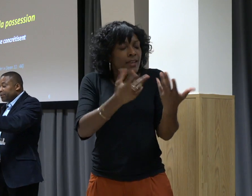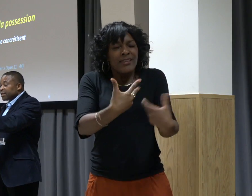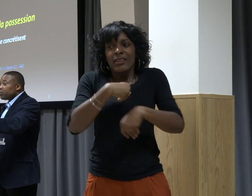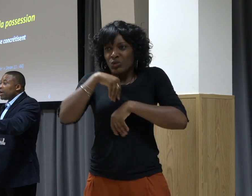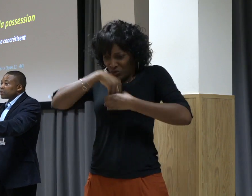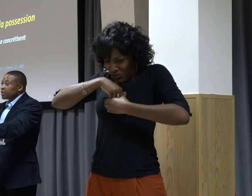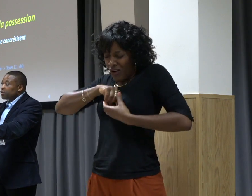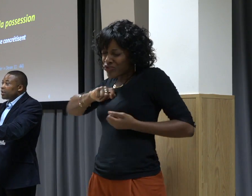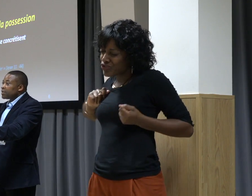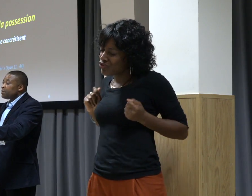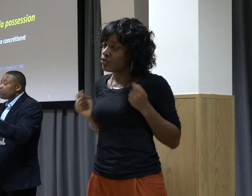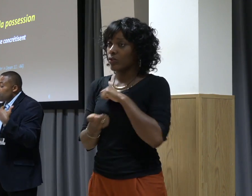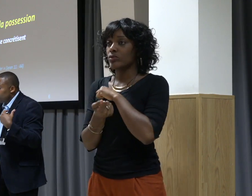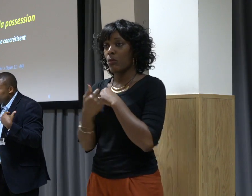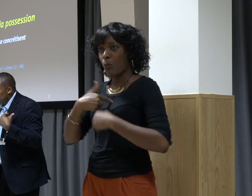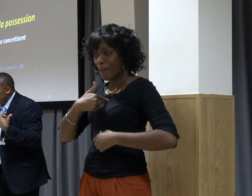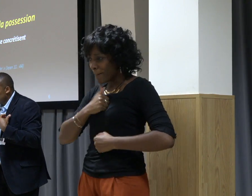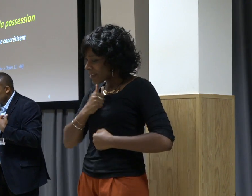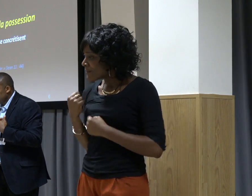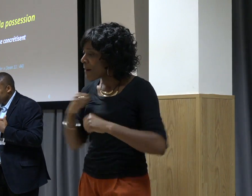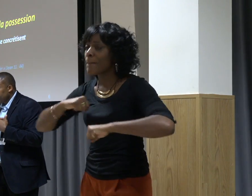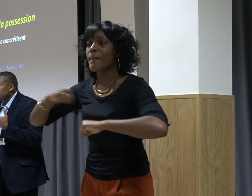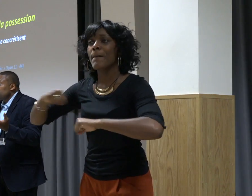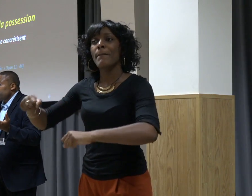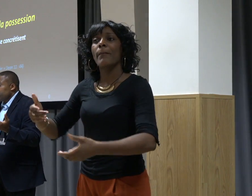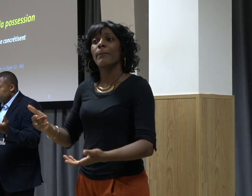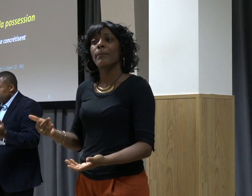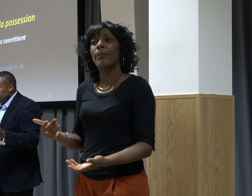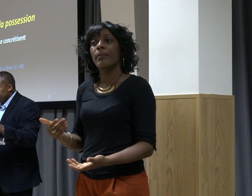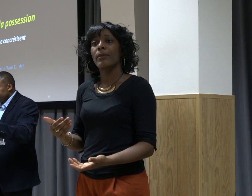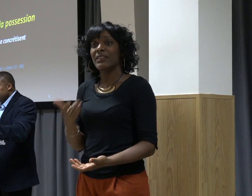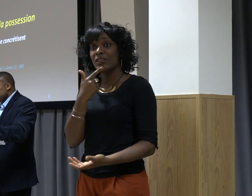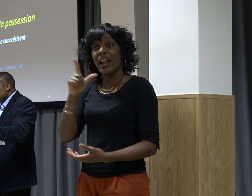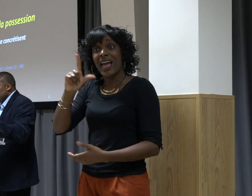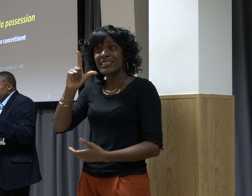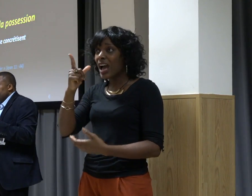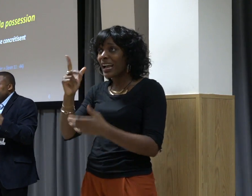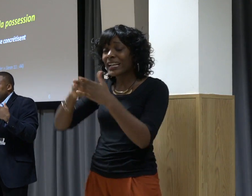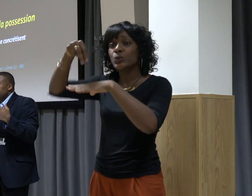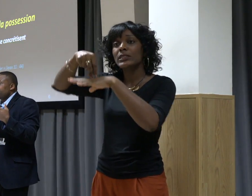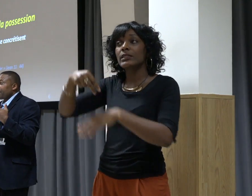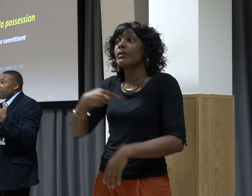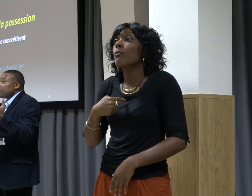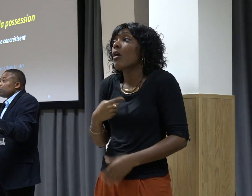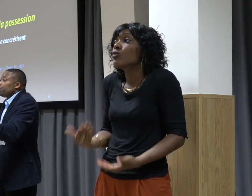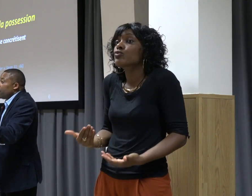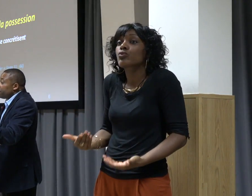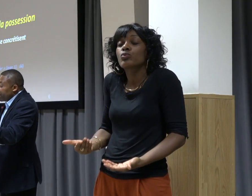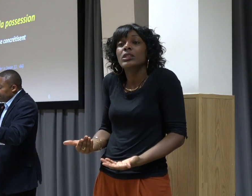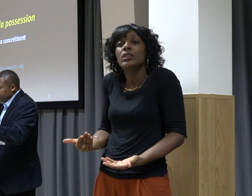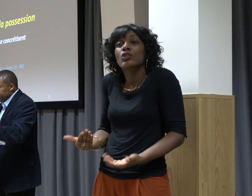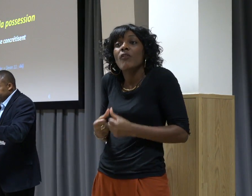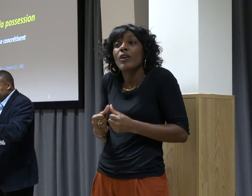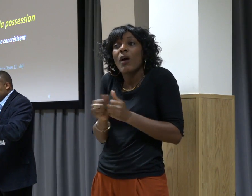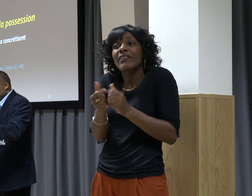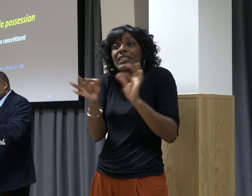Cela s'est passé pour la résurrection de Lazare, mais pour moi aujourd'hui, qu'est-ce que je peux en tirer? Qu'est-ce que je peux en